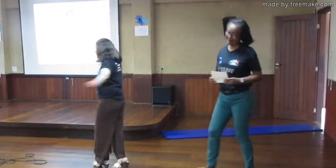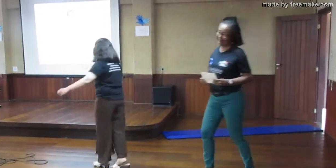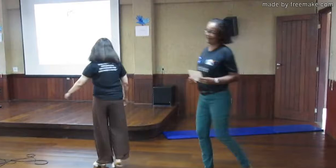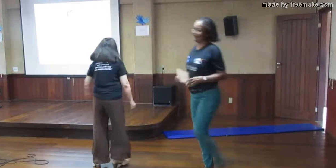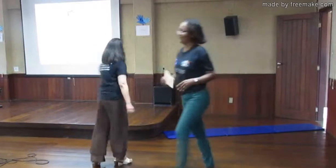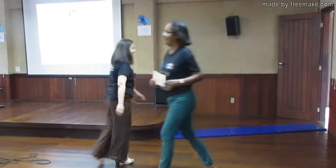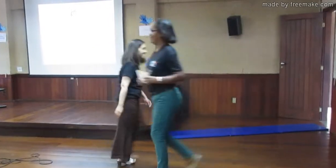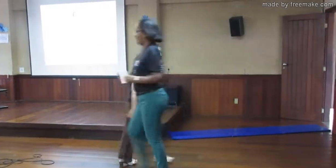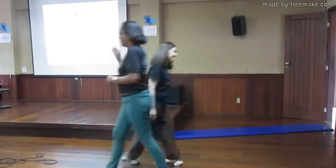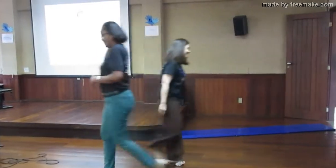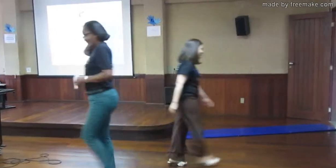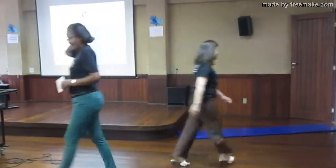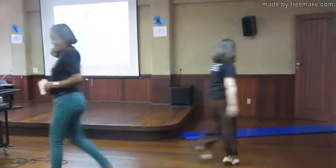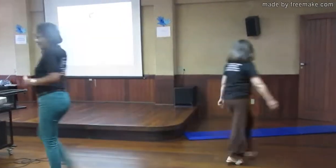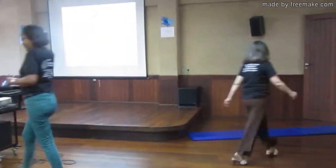todos.